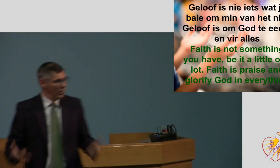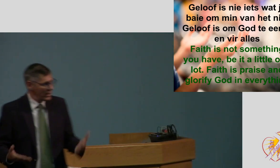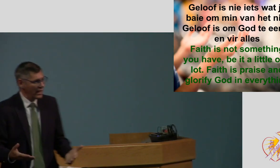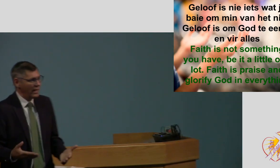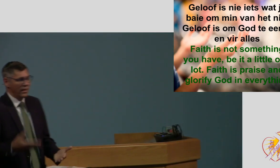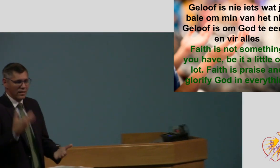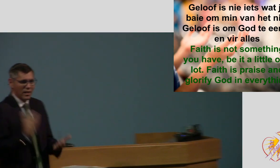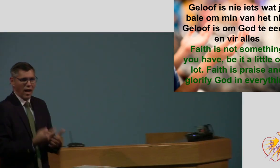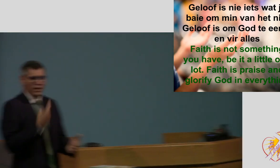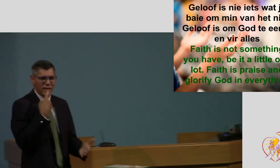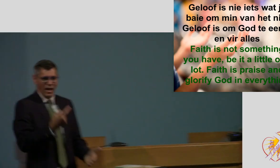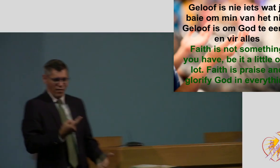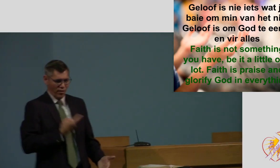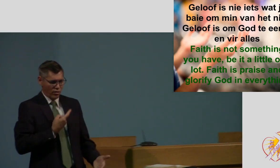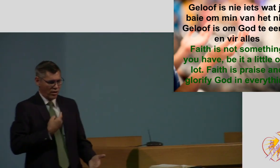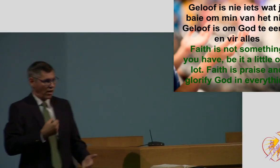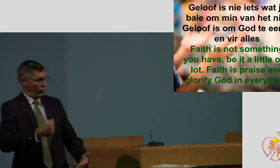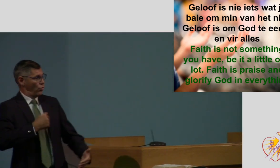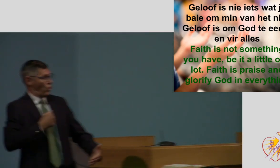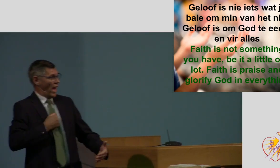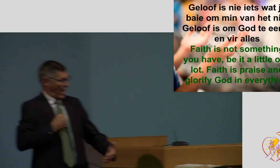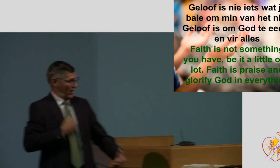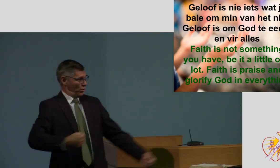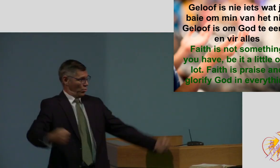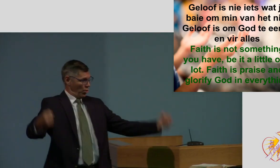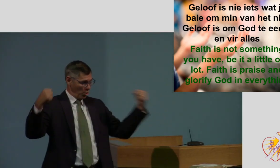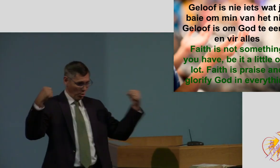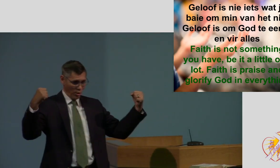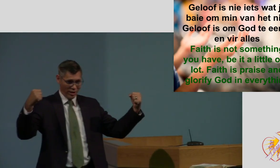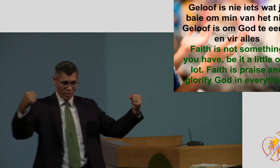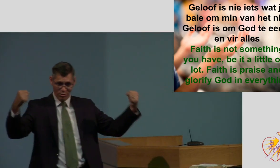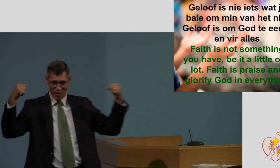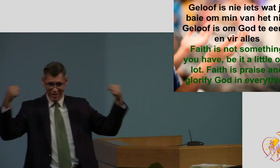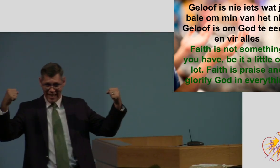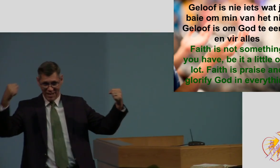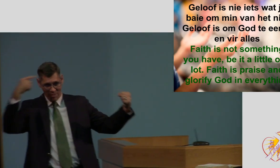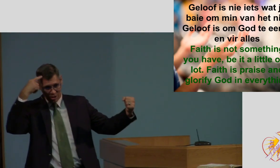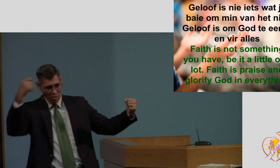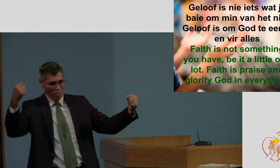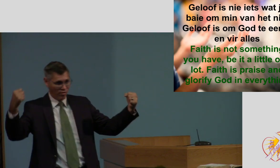miskien kan sê vir jouself, o, ek is so groot en so sterk met geloof.